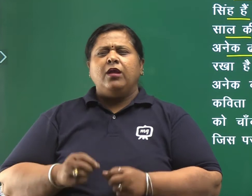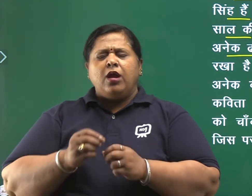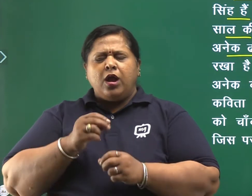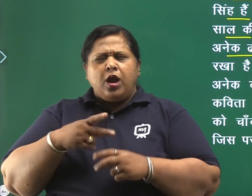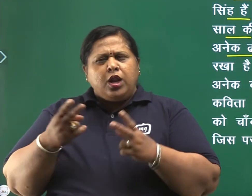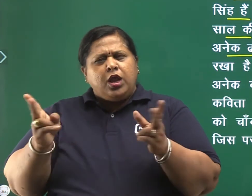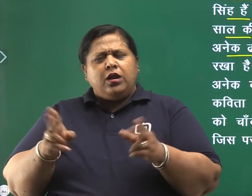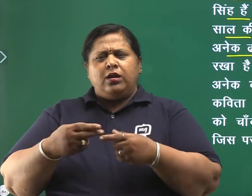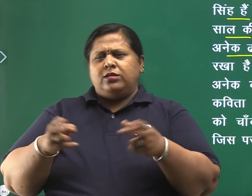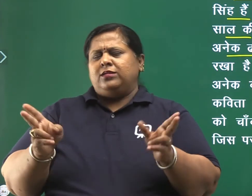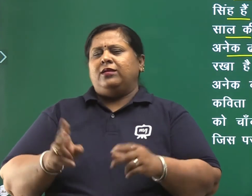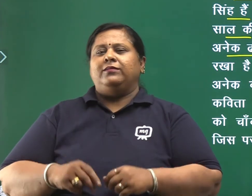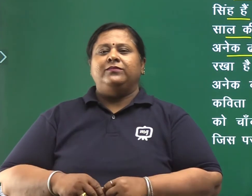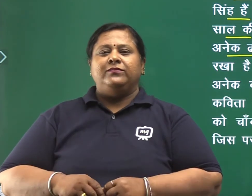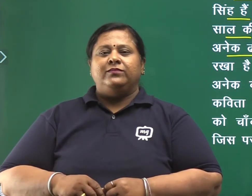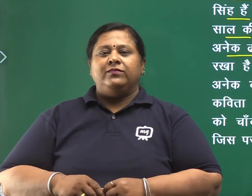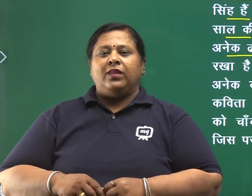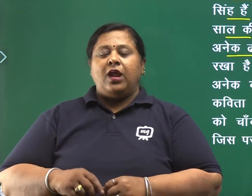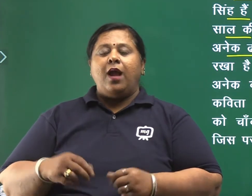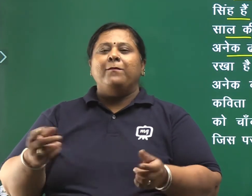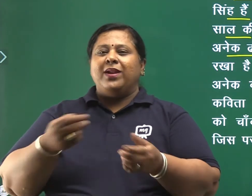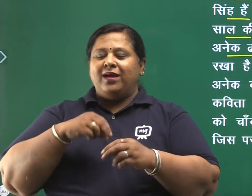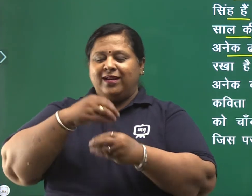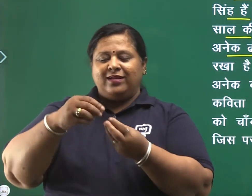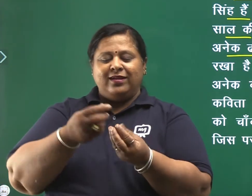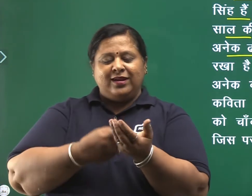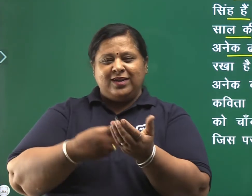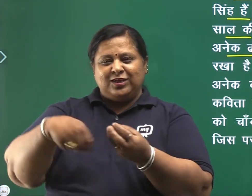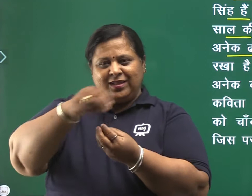अनेक ढंग से अपना रिश्ता